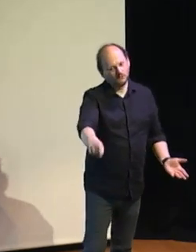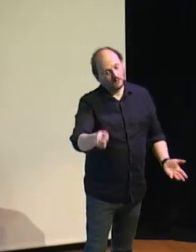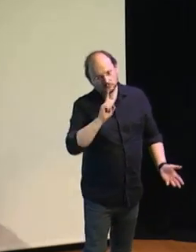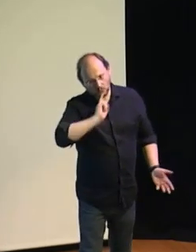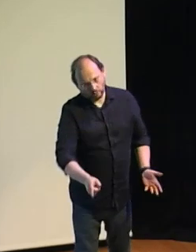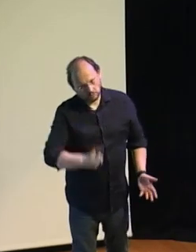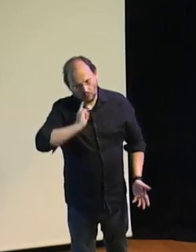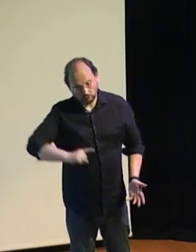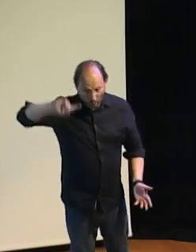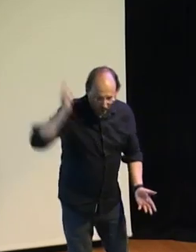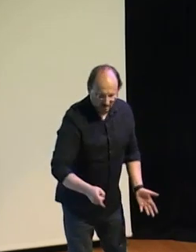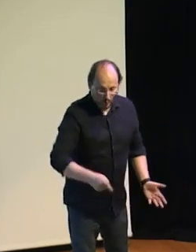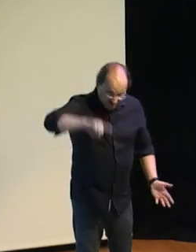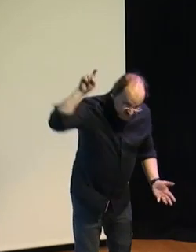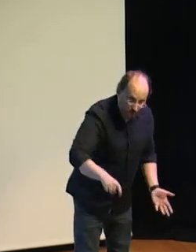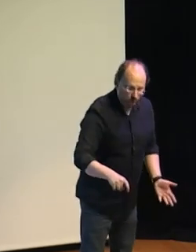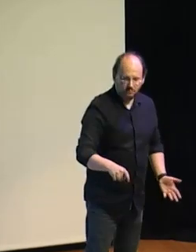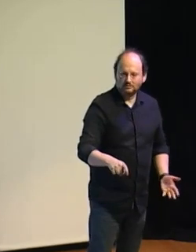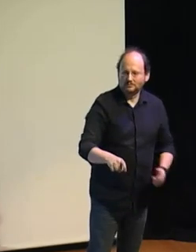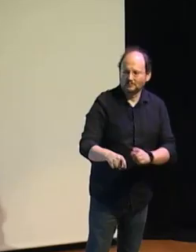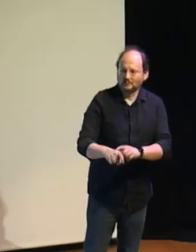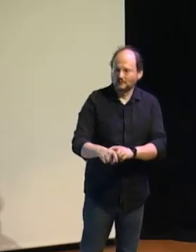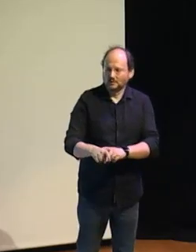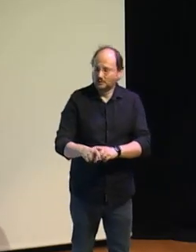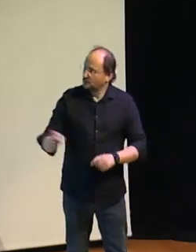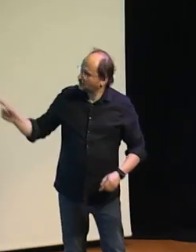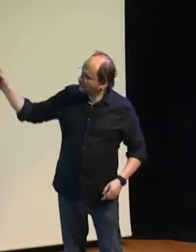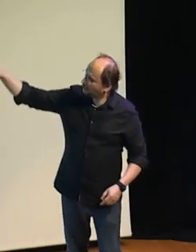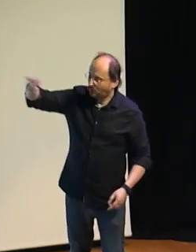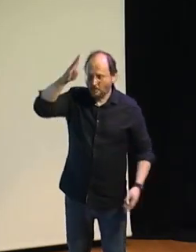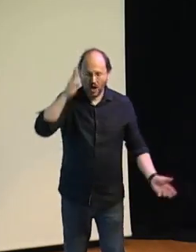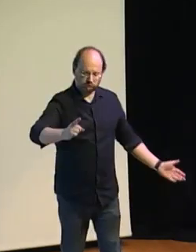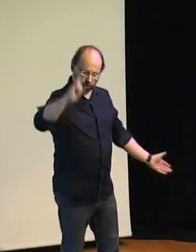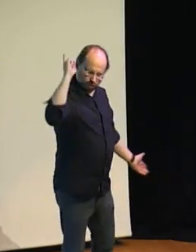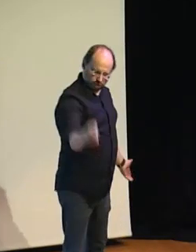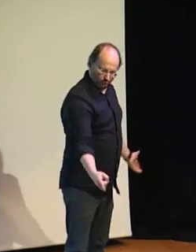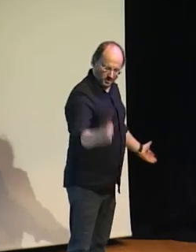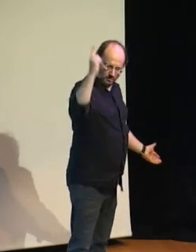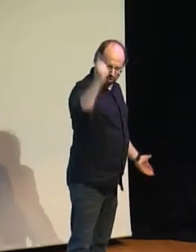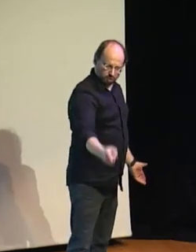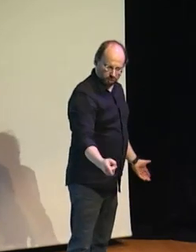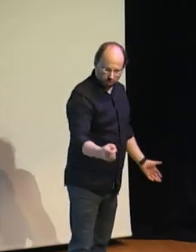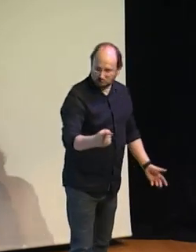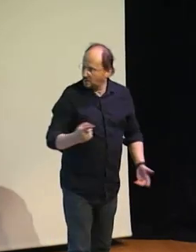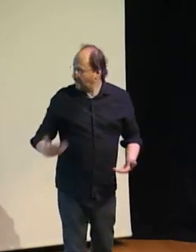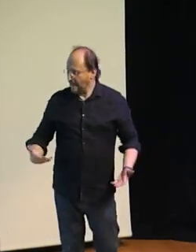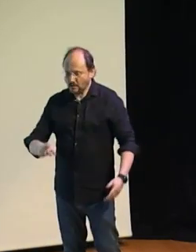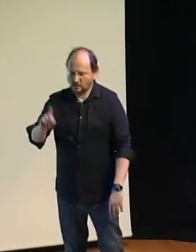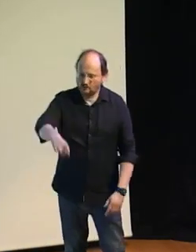Donc, c'est il faut le faire. C'est un ordre. C'est obligatoire, il faut. On a tous ces signes. Et donc, les Romains l'utilisaient comme ça,